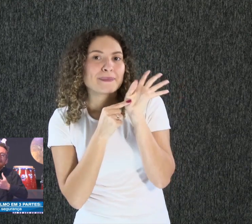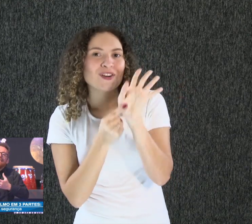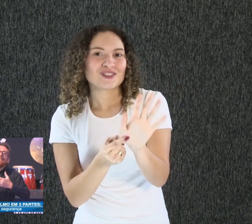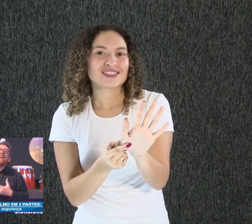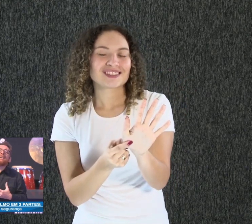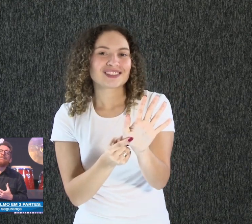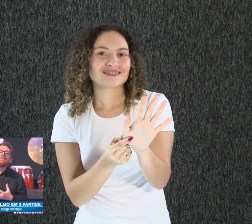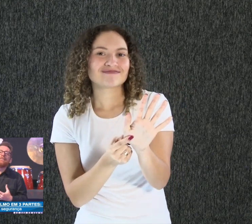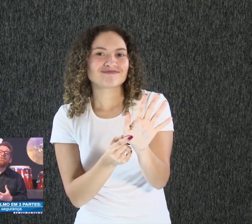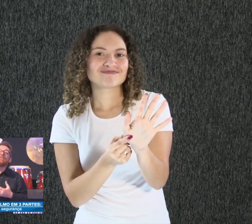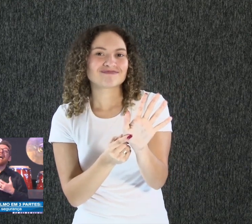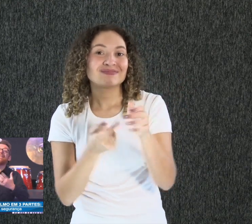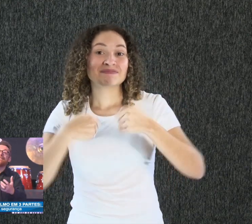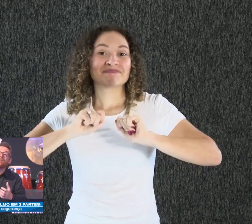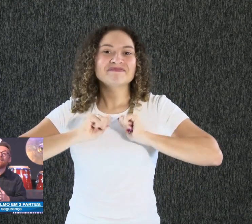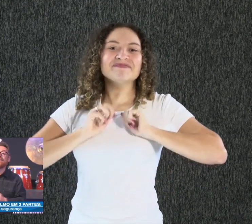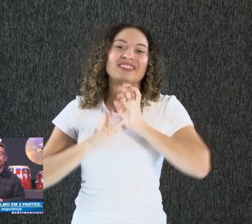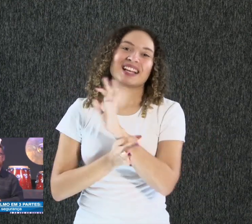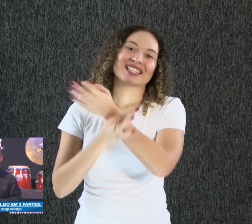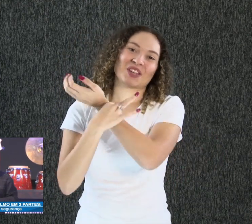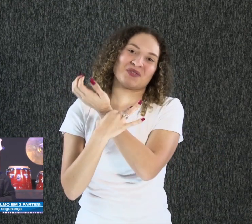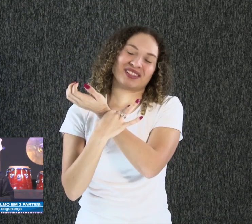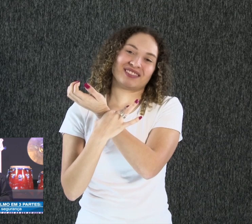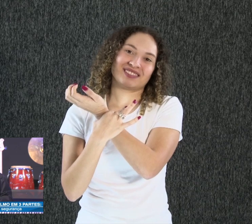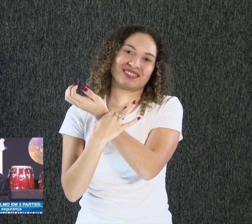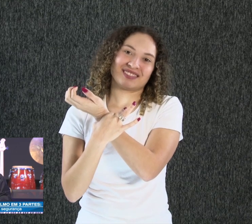nos traz, que nos dá segurança.